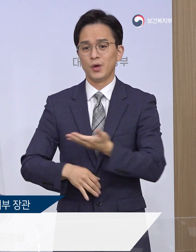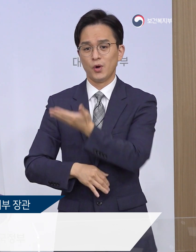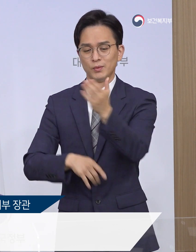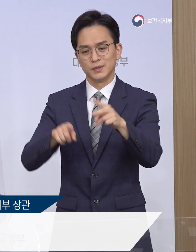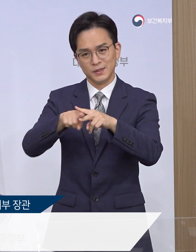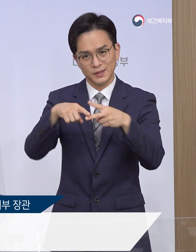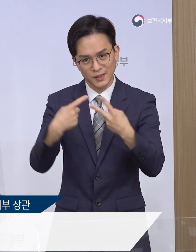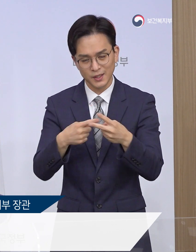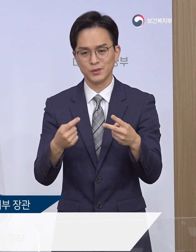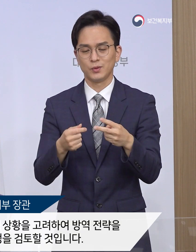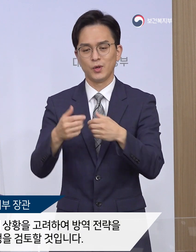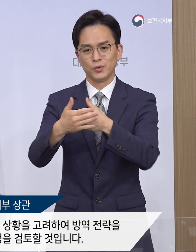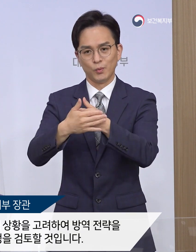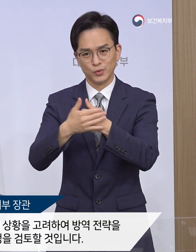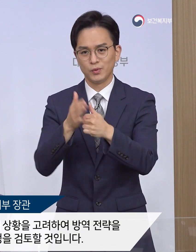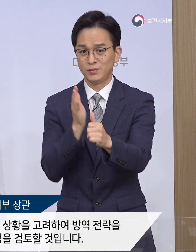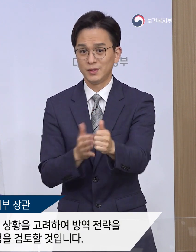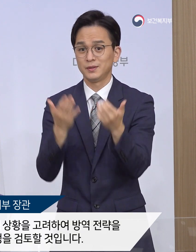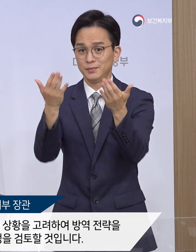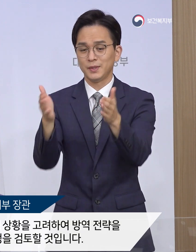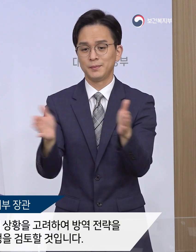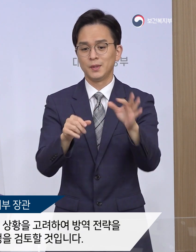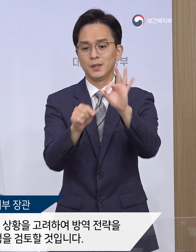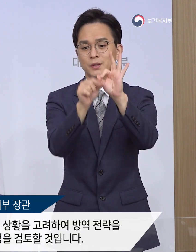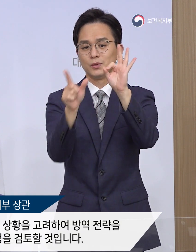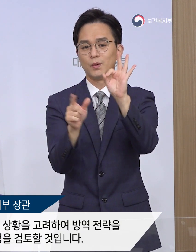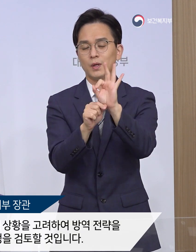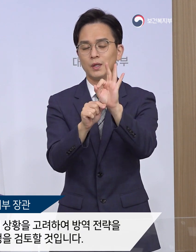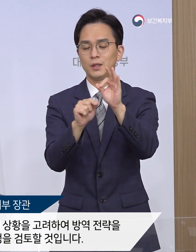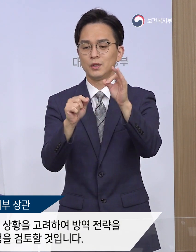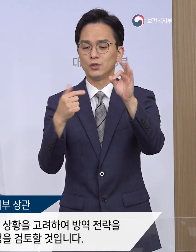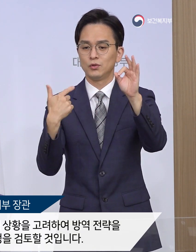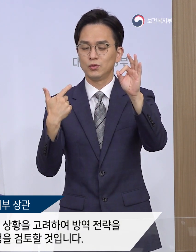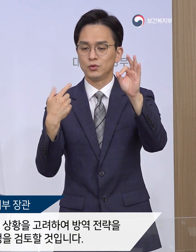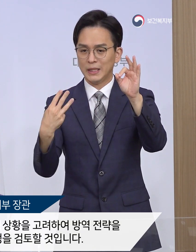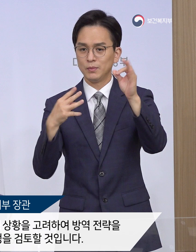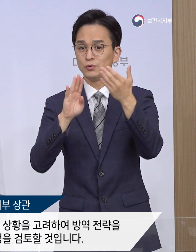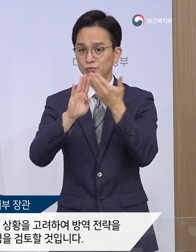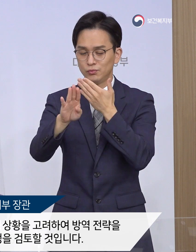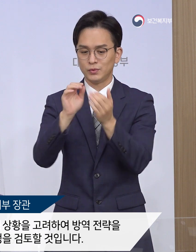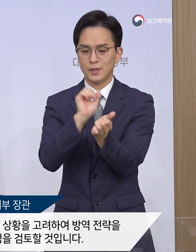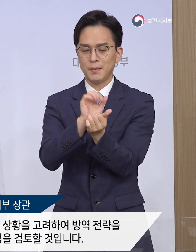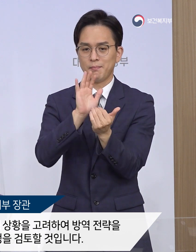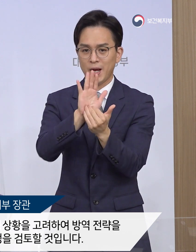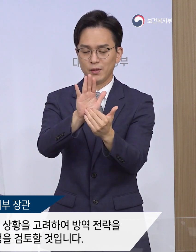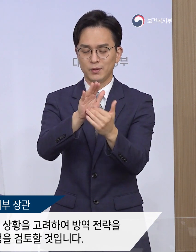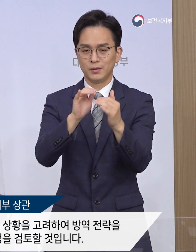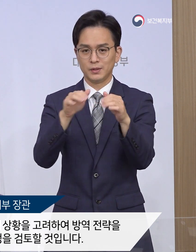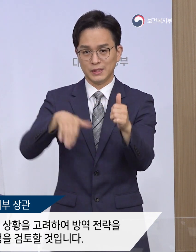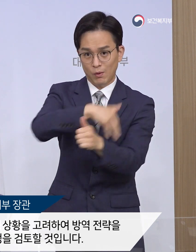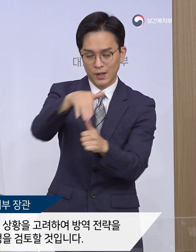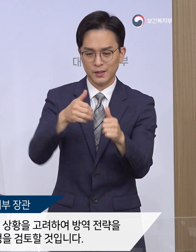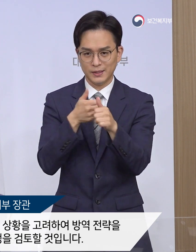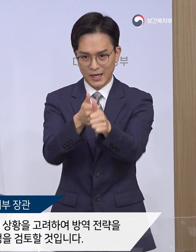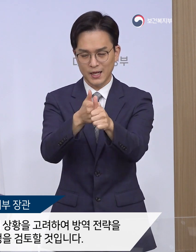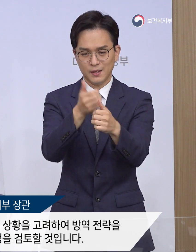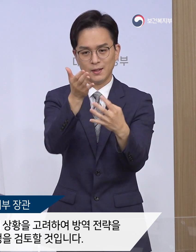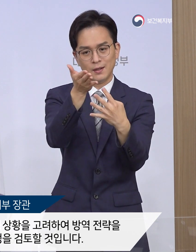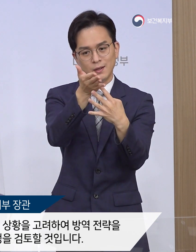부탁드립니다. 앞으로 10월의 거리두기 조정은 예방접종 진행 상황을 고려하여 방역